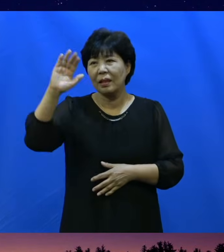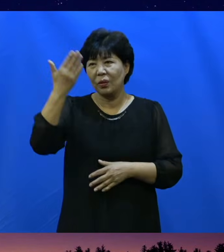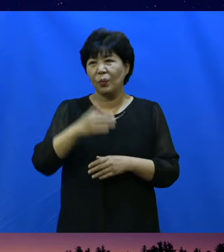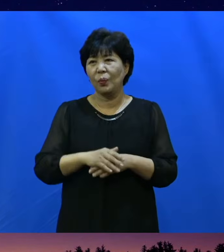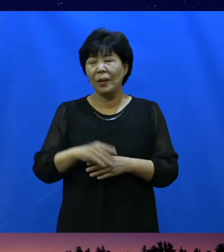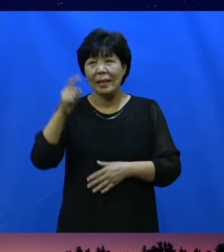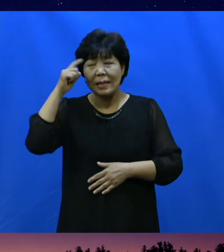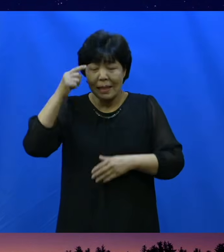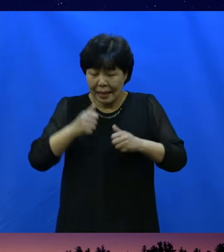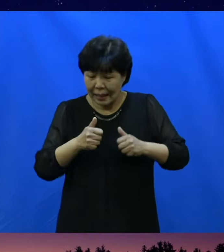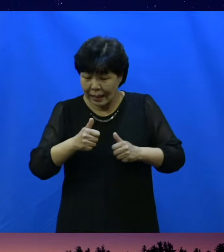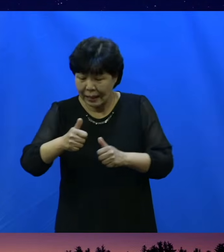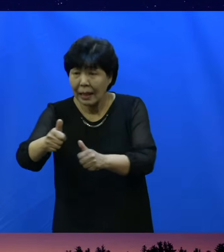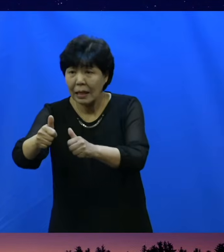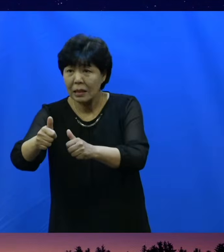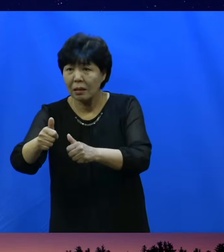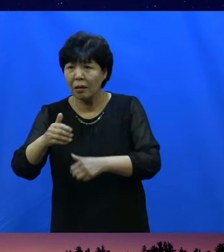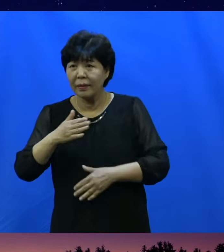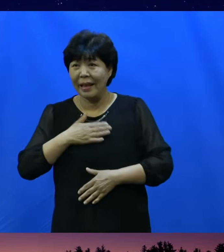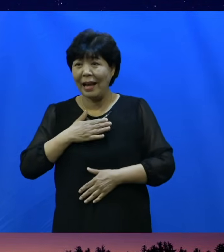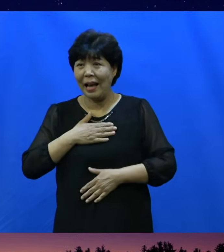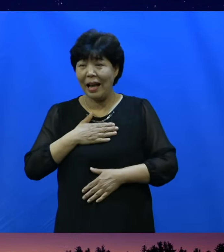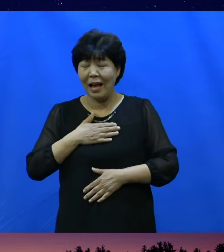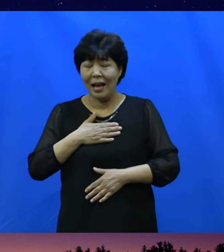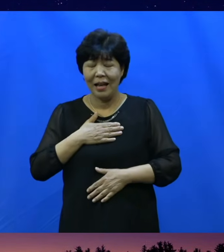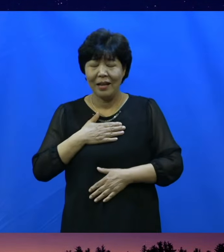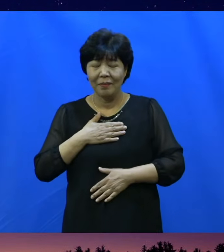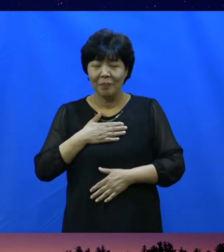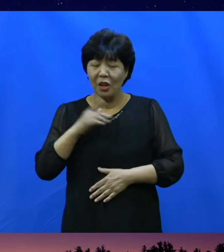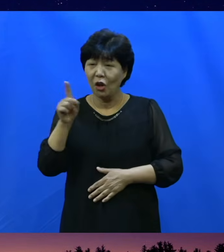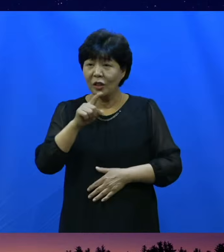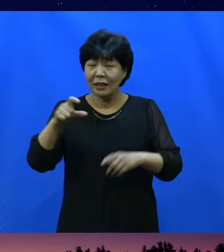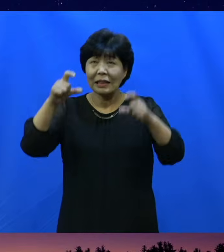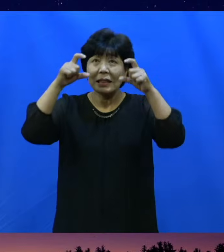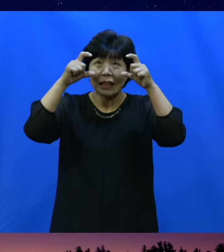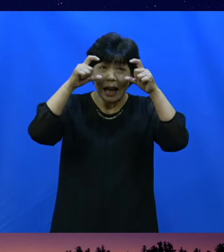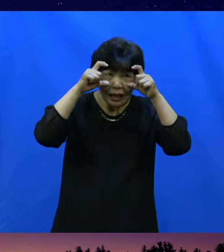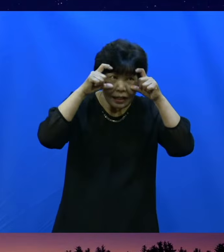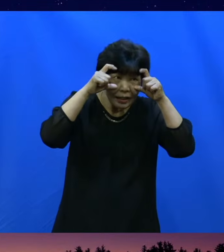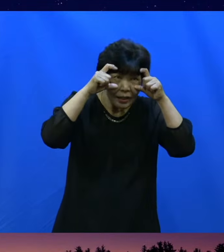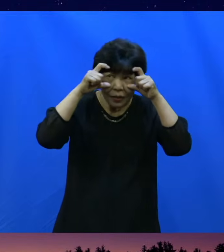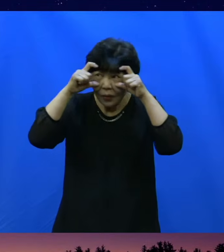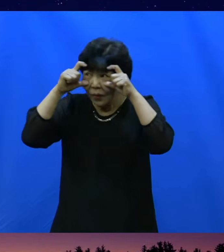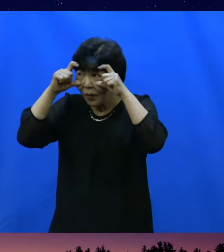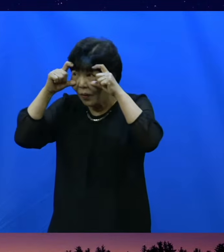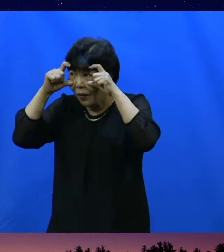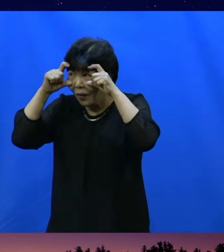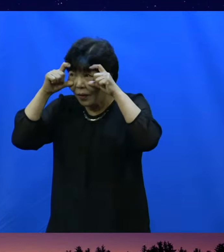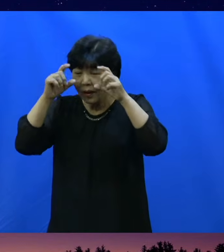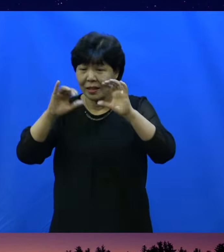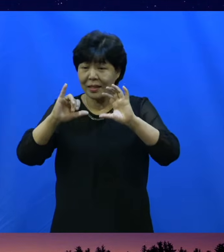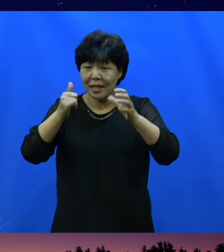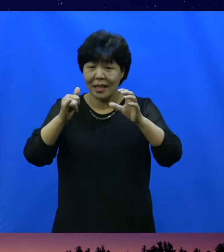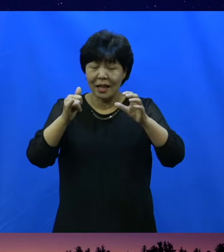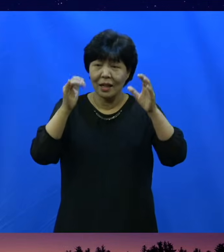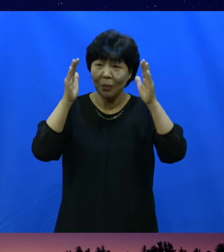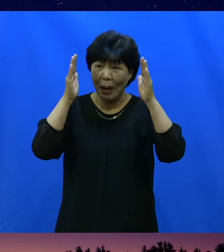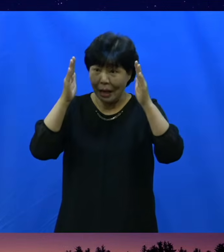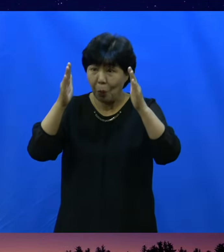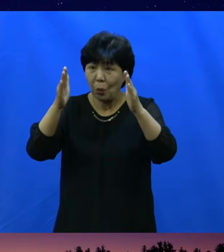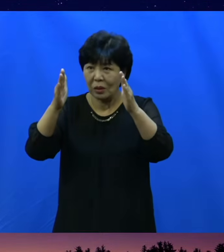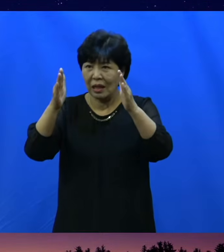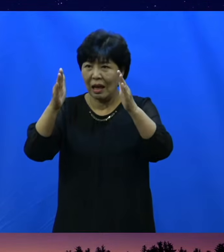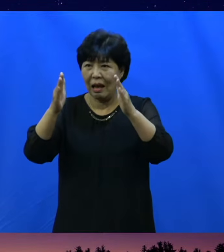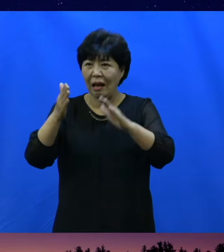따라 내가 안경을 갖고 있는 것 같아요. 어떤 안경을 끼고 세상과 사물과 사건과 문제를 어떻게 바라보느냐라고 하는